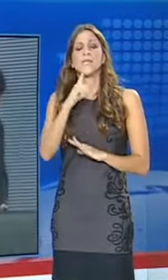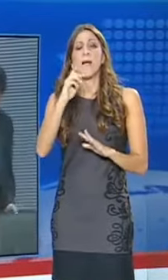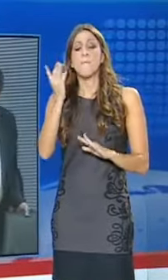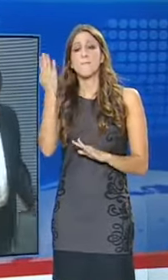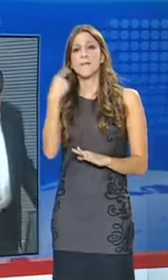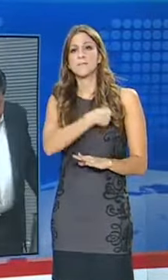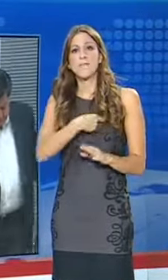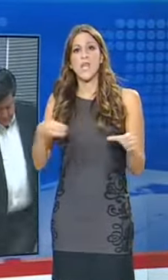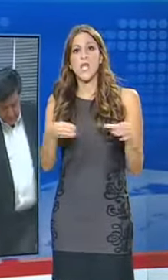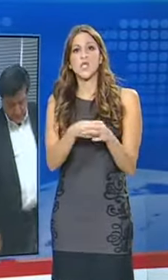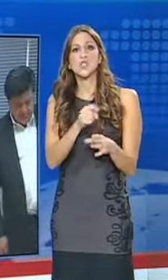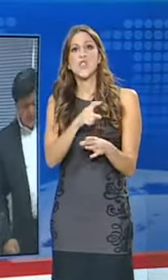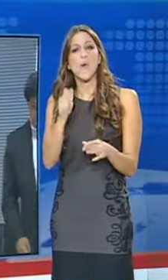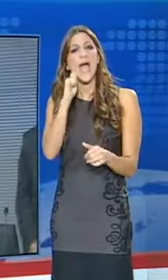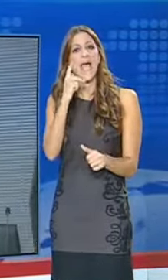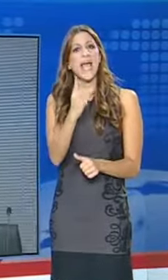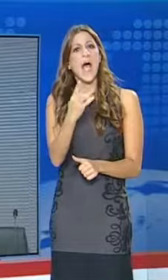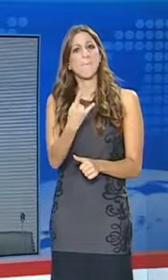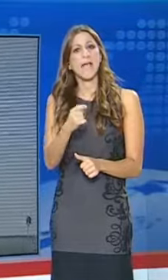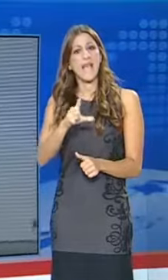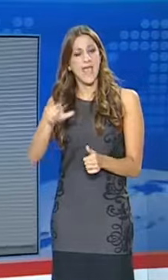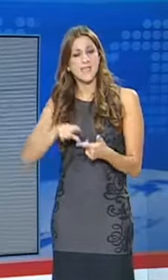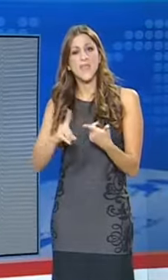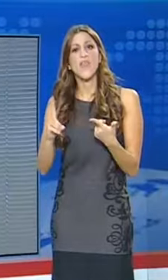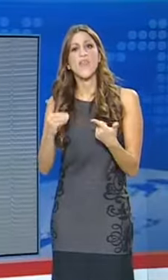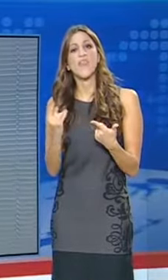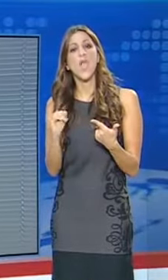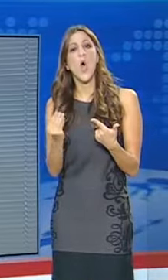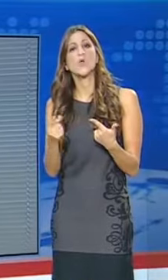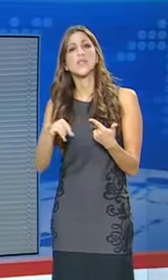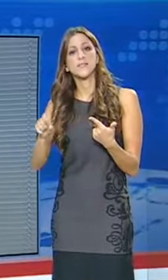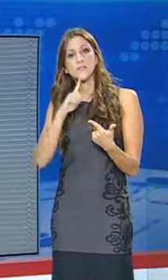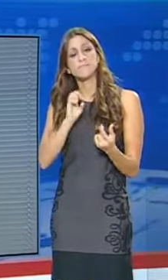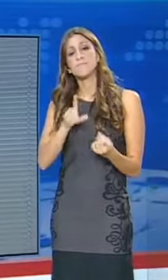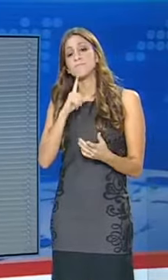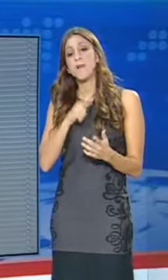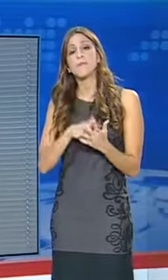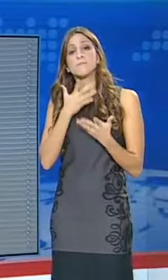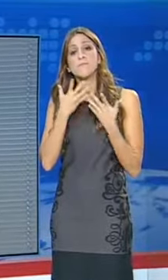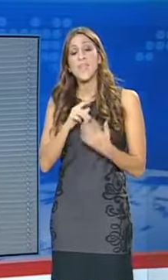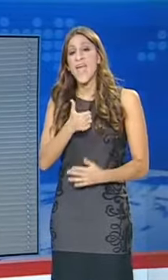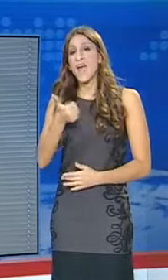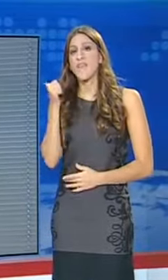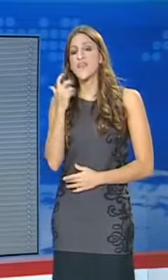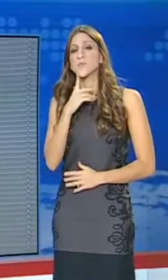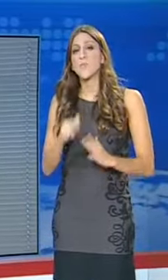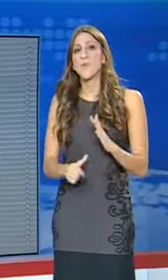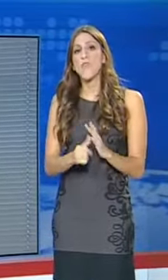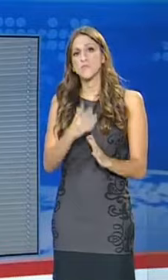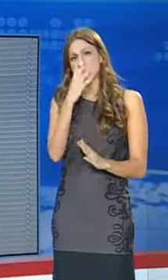ΣΔΟΕ Ιωάννης Καπελέρης και Ιωάννης Διώτης. Χθες κατέβεσε για περισσότερες από 5,5 ώρες στην Επιτροπή Θεσμών και Διαφάνειας της Βουλής